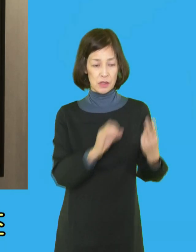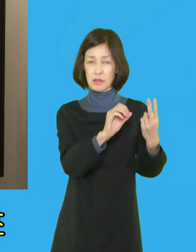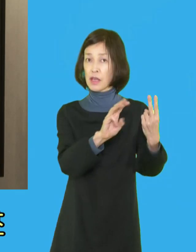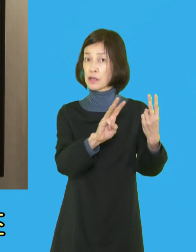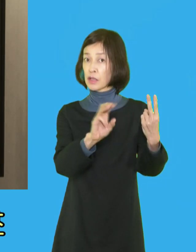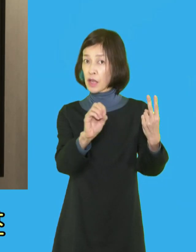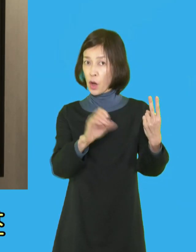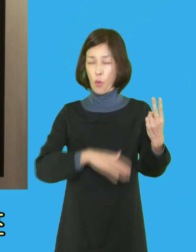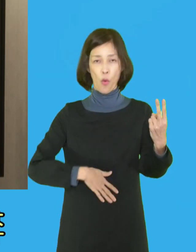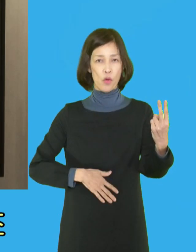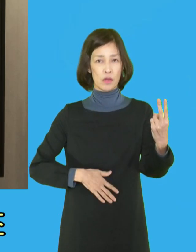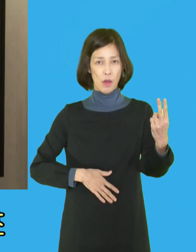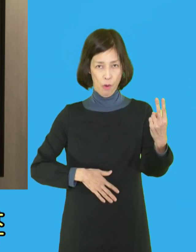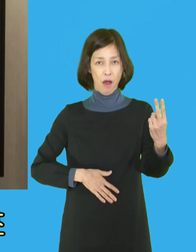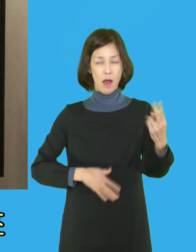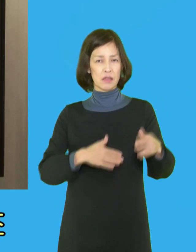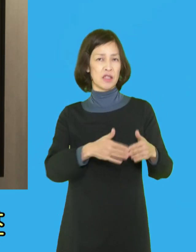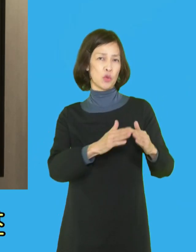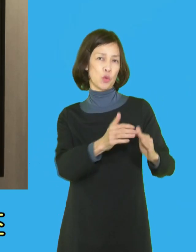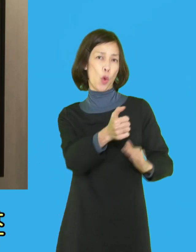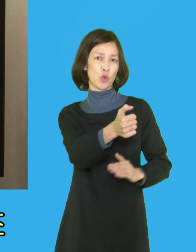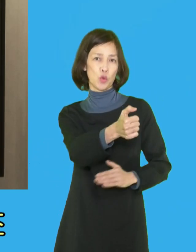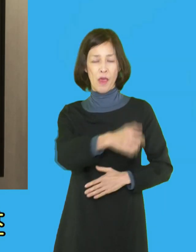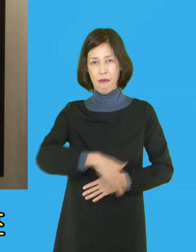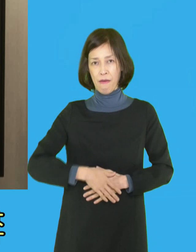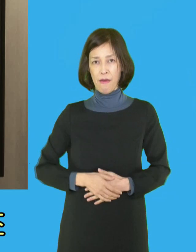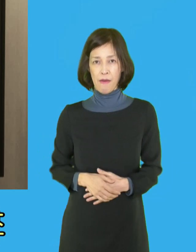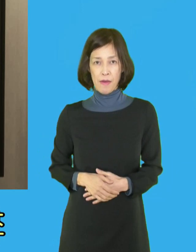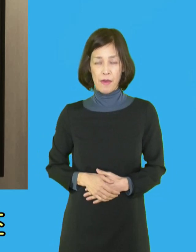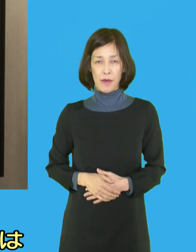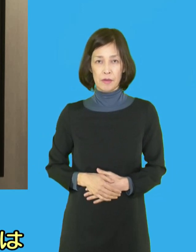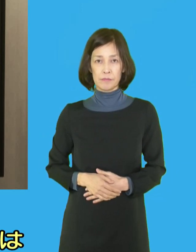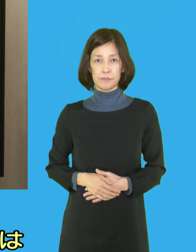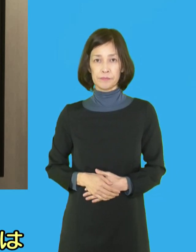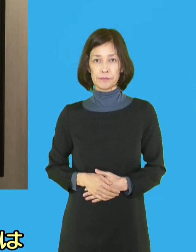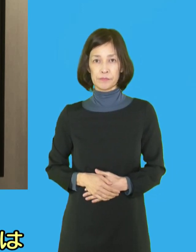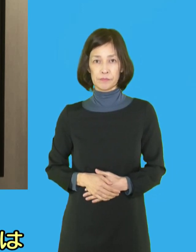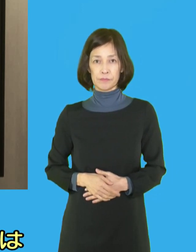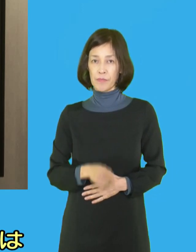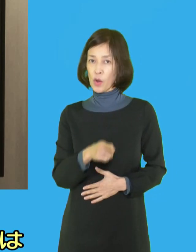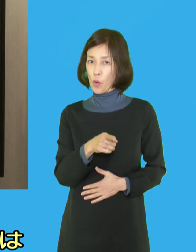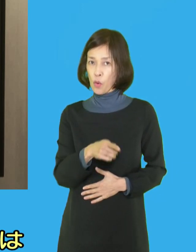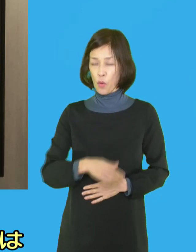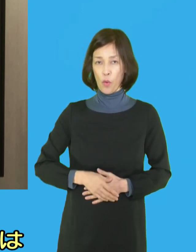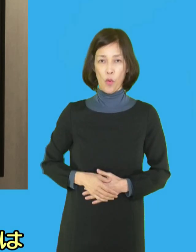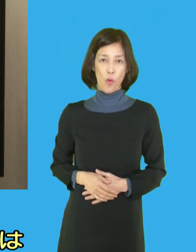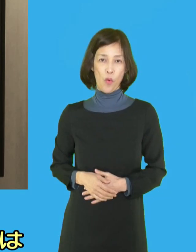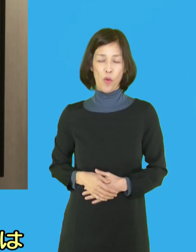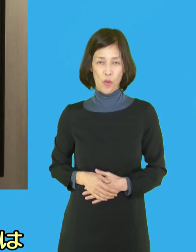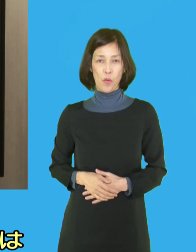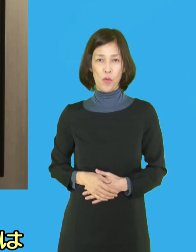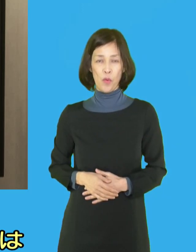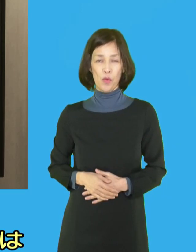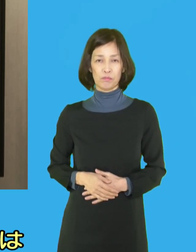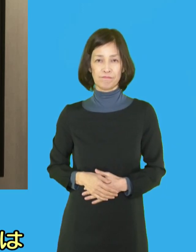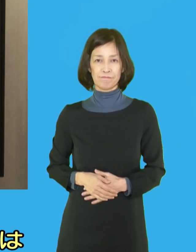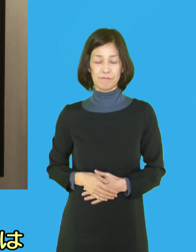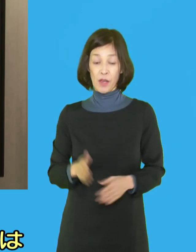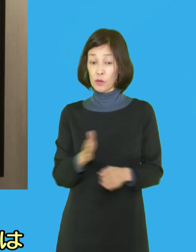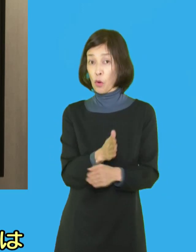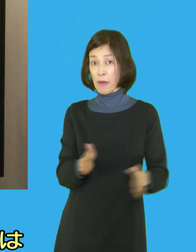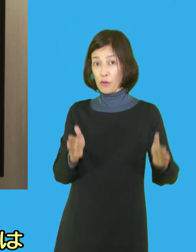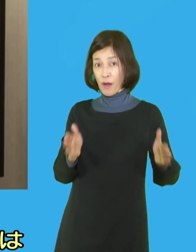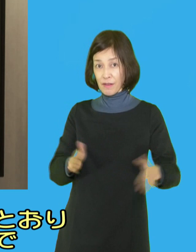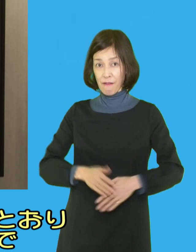点では築50年ということになります。まあ、今のこの博物館というのは当面